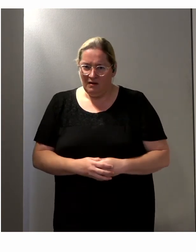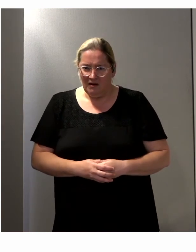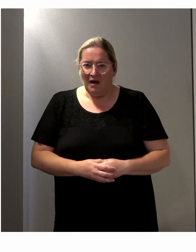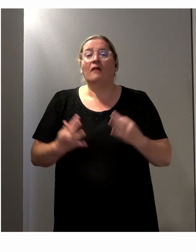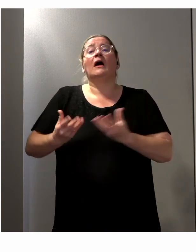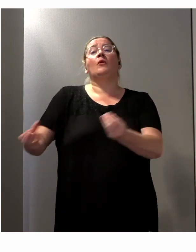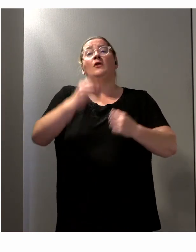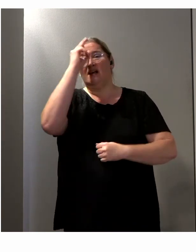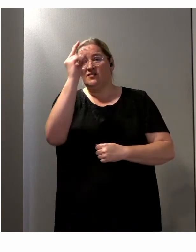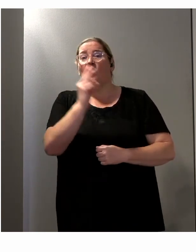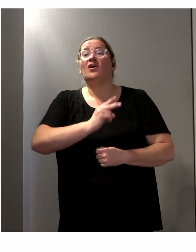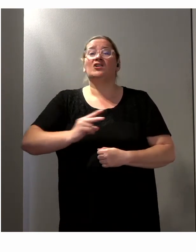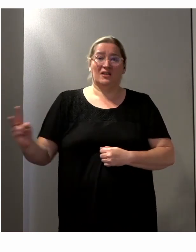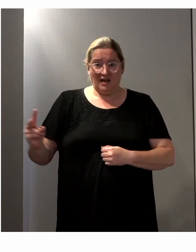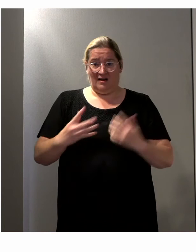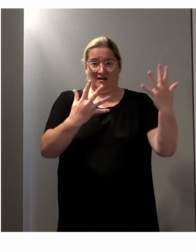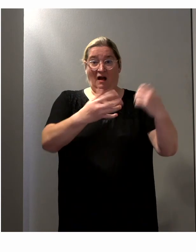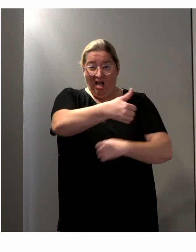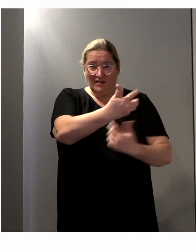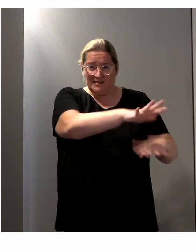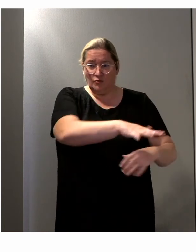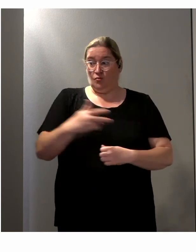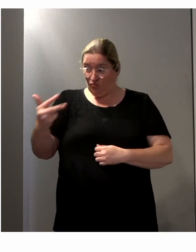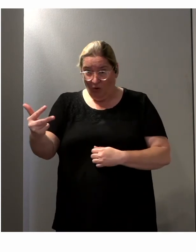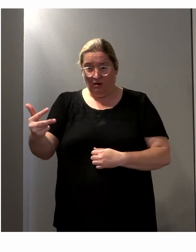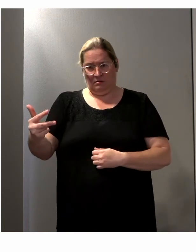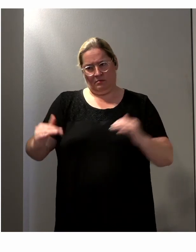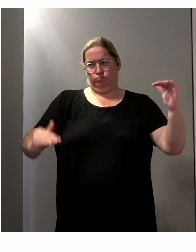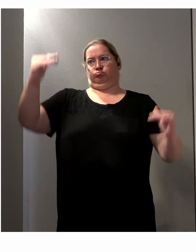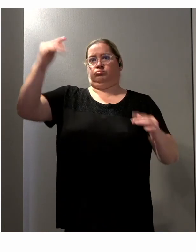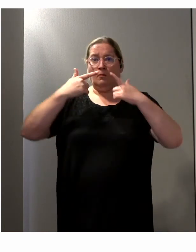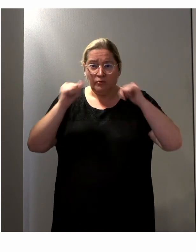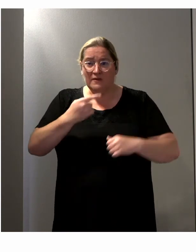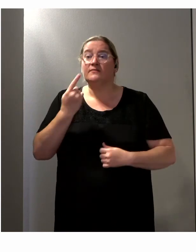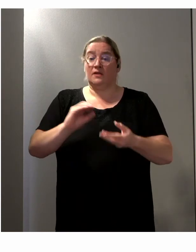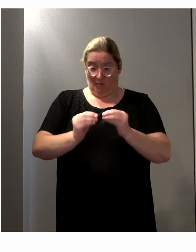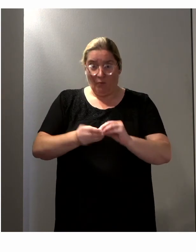générale. Donc on voit bien qu'il y a quand même un sujet, personnes en situation de handicap et pauvreté.